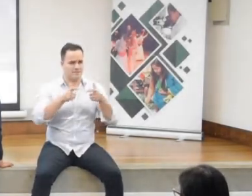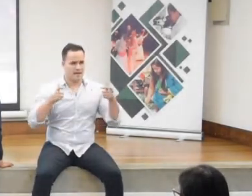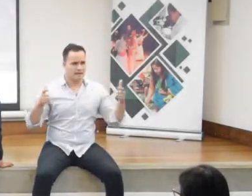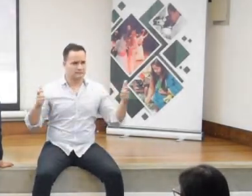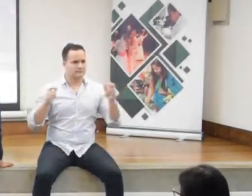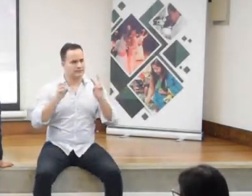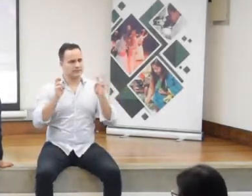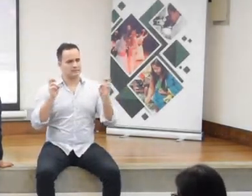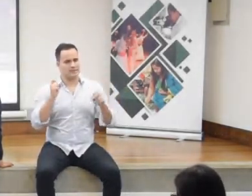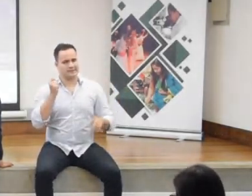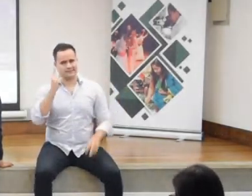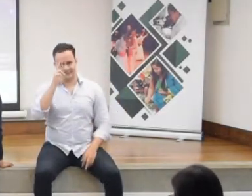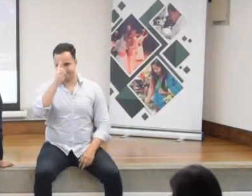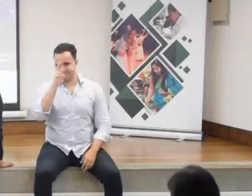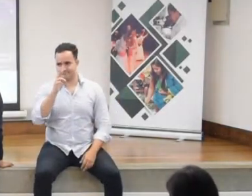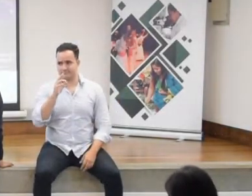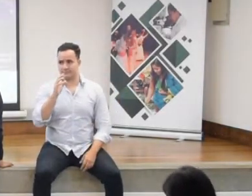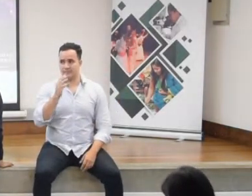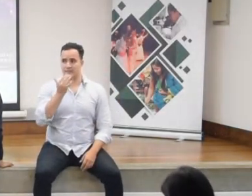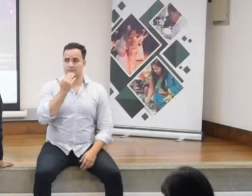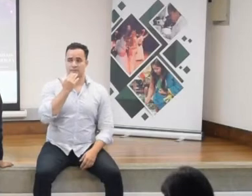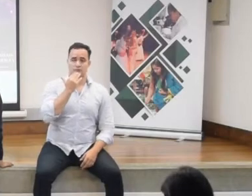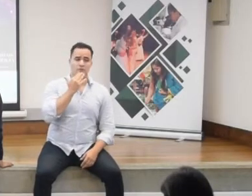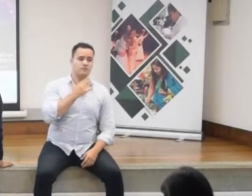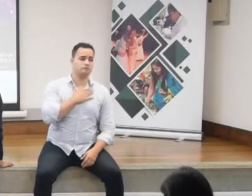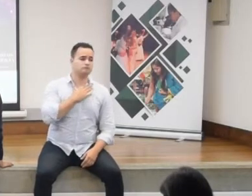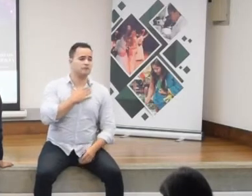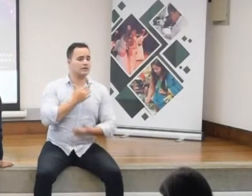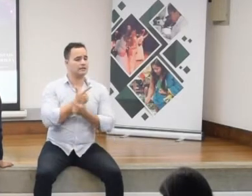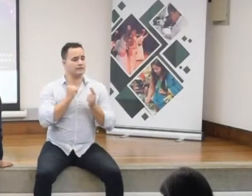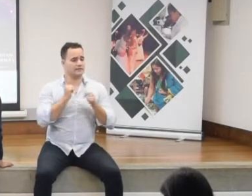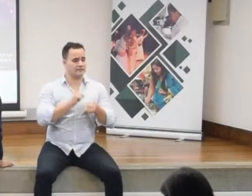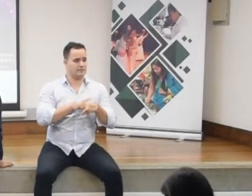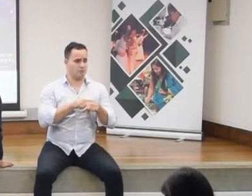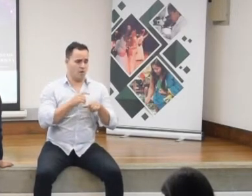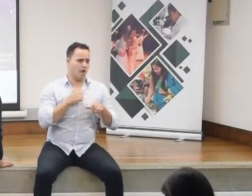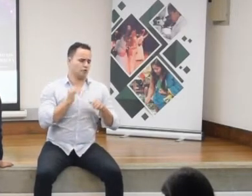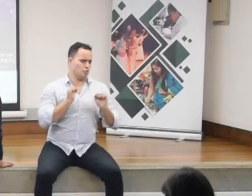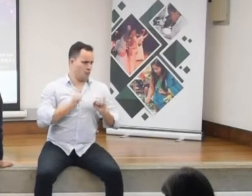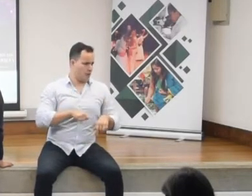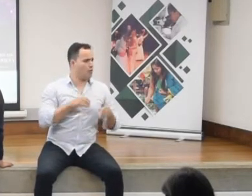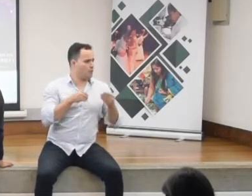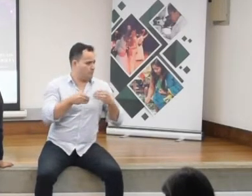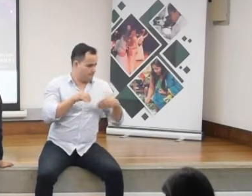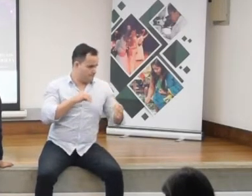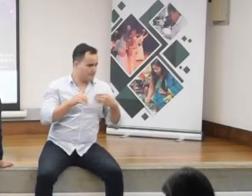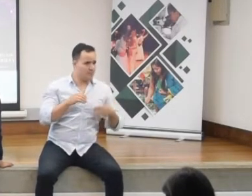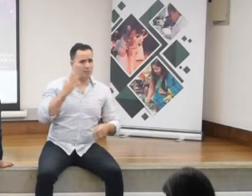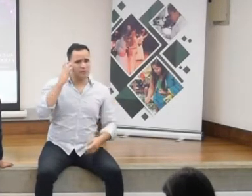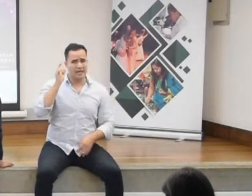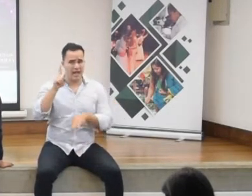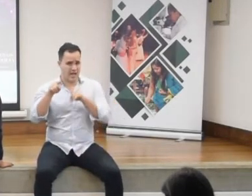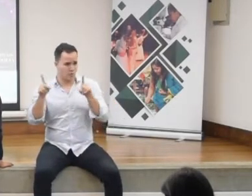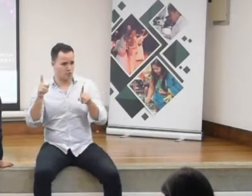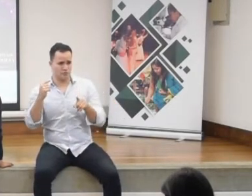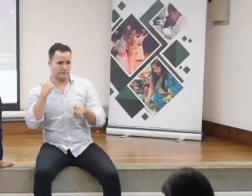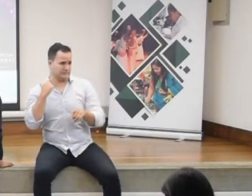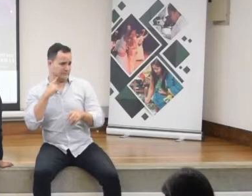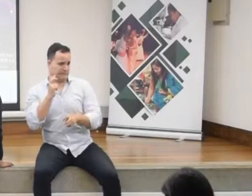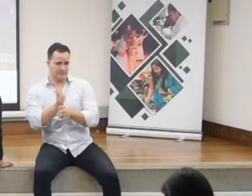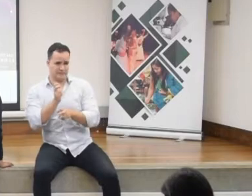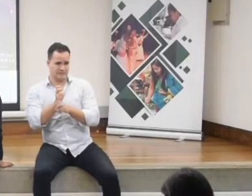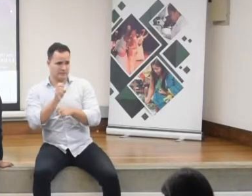tratar, los que tengamos más posibilidad de horario hay que ser los más flexibles para que los compañeros que tienen menos